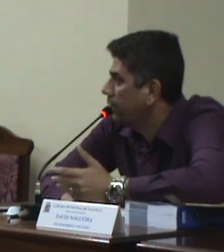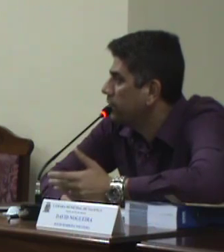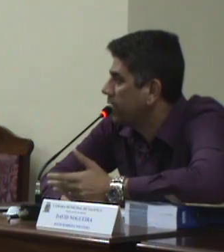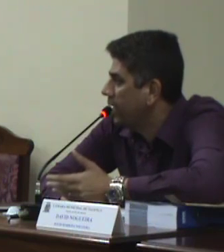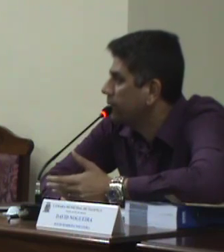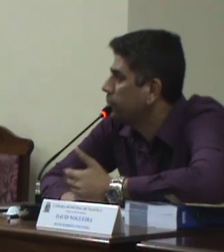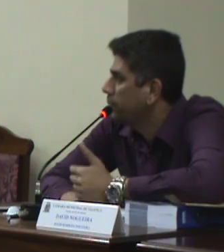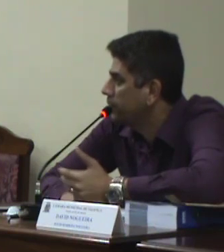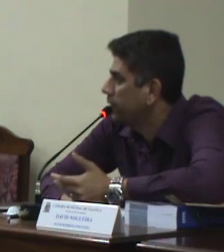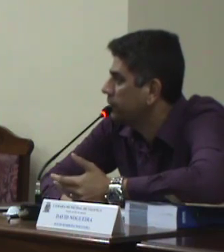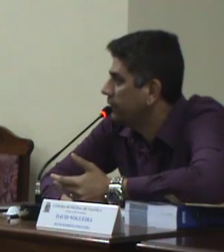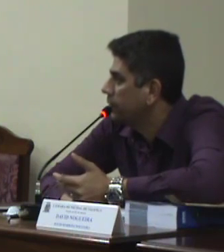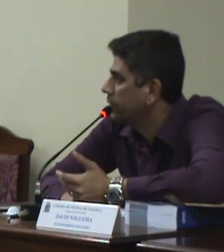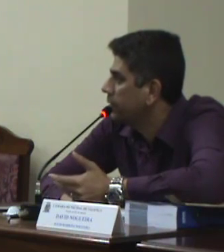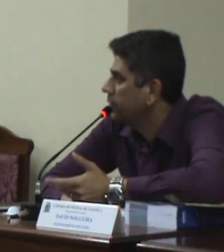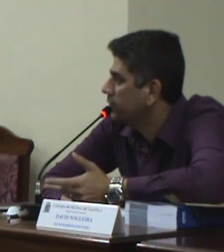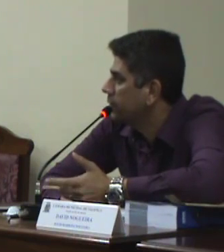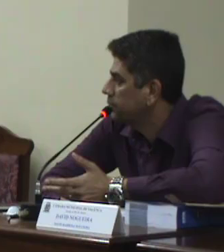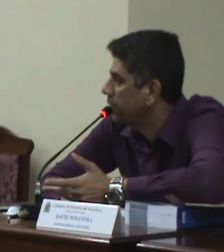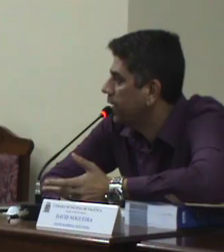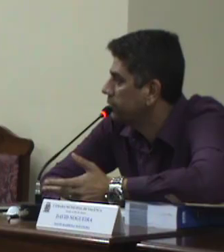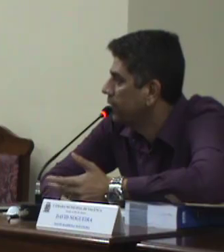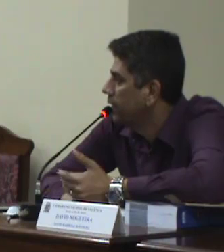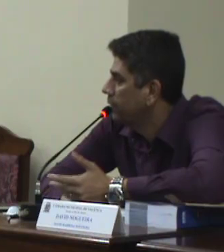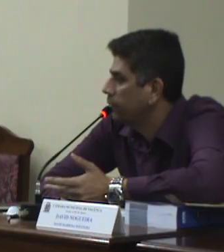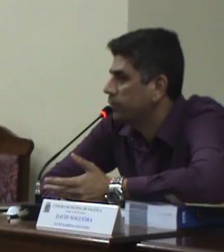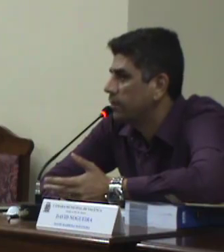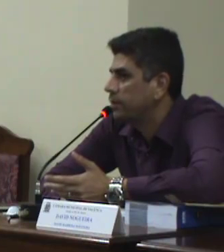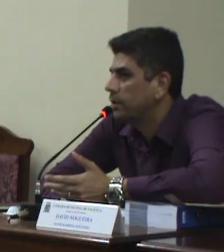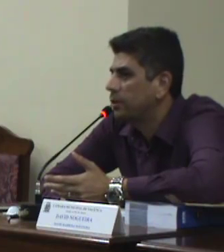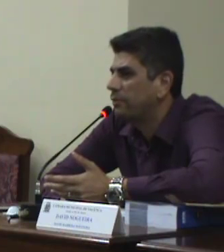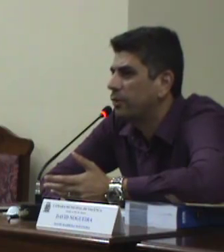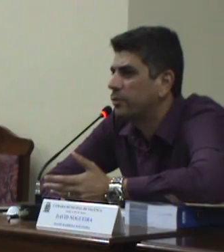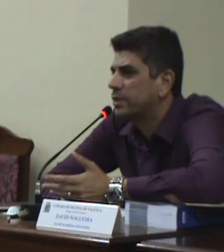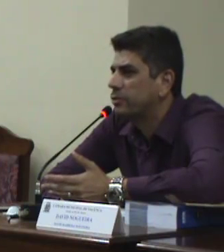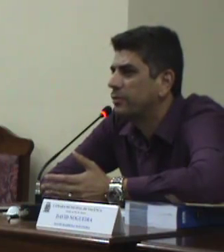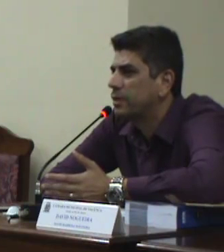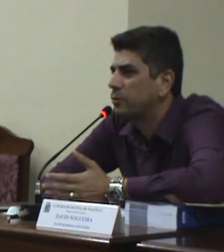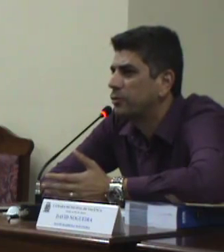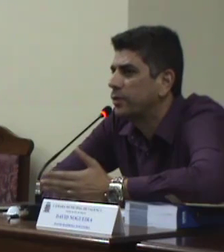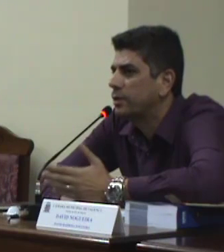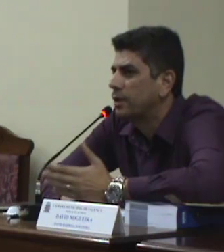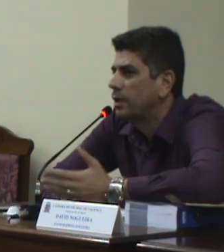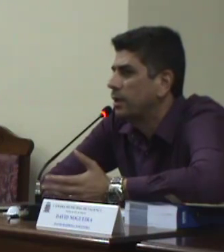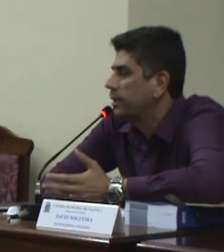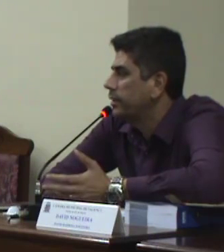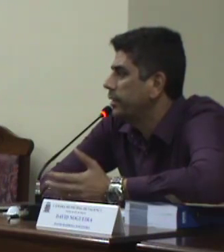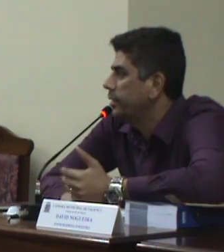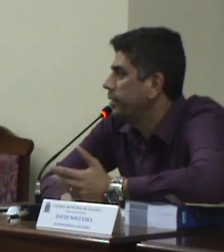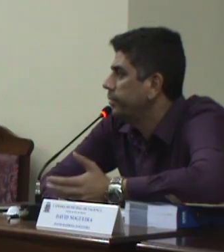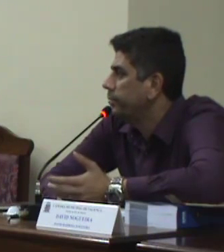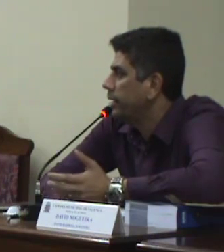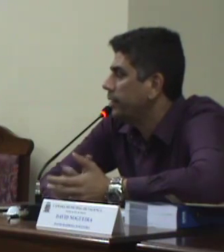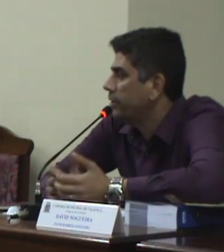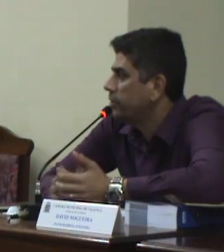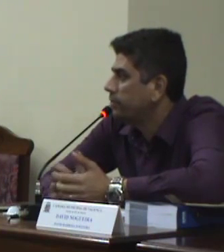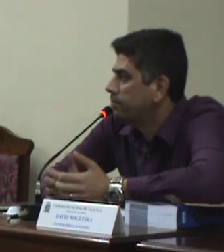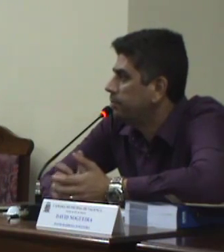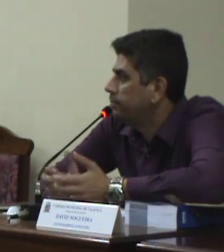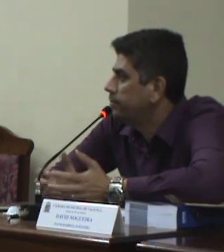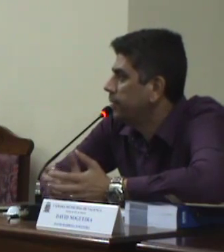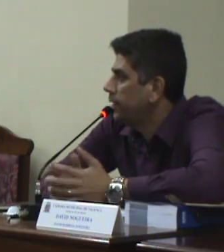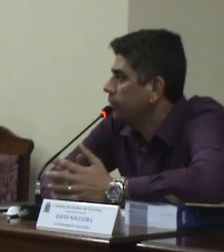contratação relativamente cara, no momento que a gente está vendo tanta restrição de gastos, só me engano, Rafael, foi sempre o momento daquilo que foi. E aí é